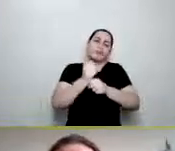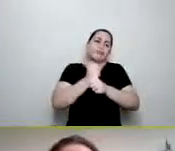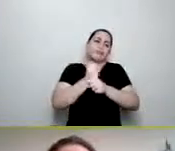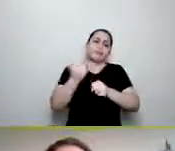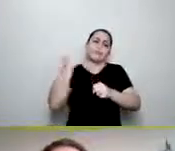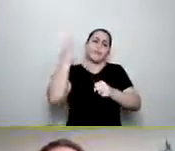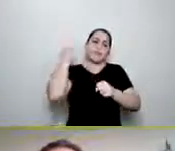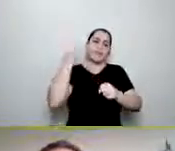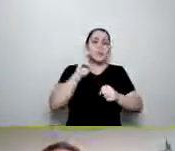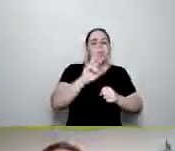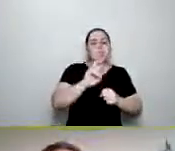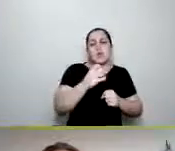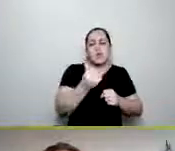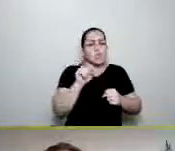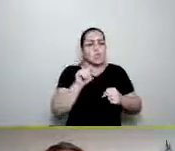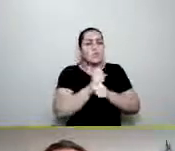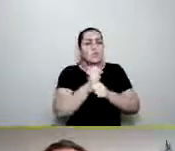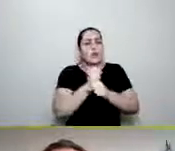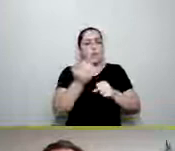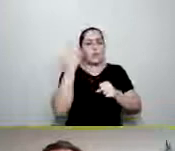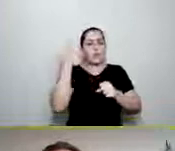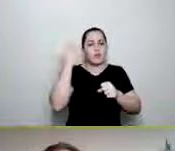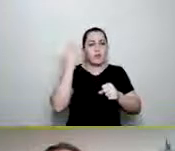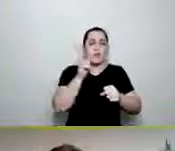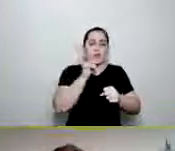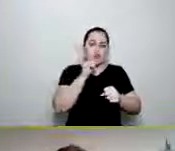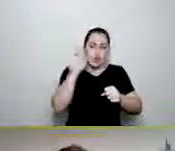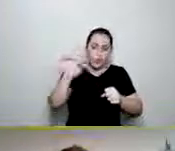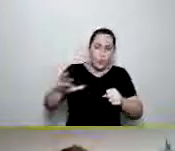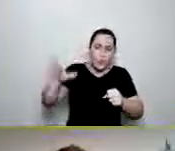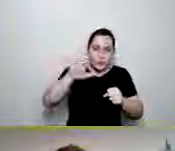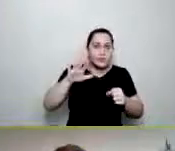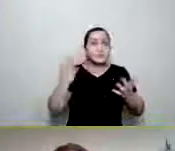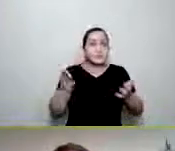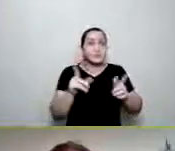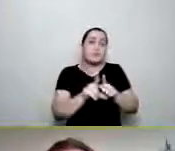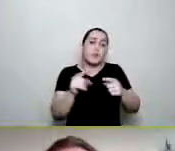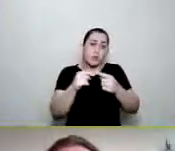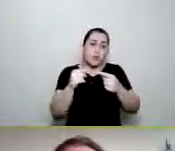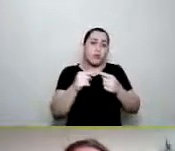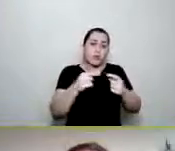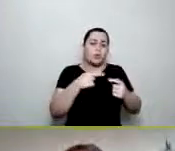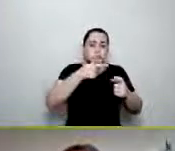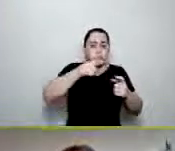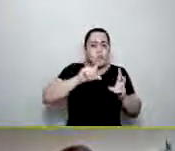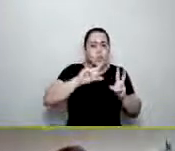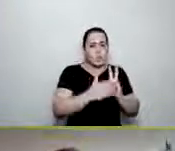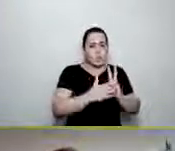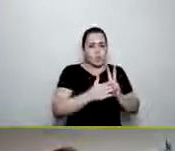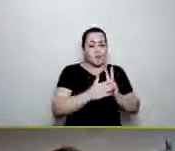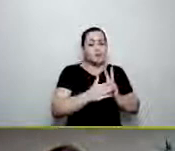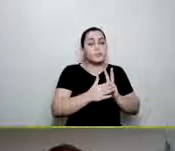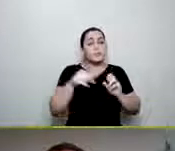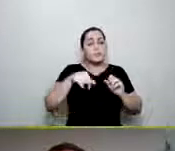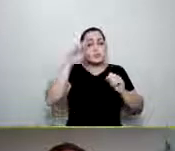5, talvez 6 mil anos atrás, no caso do indo-europeu, e o mesmo vale também para as línguas indígenas, né? E aí o Brasil